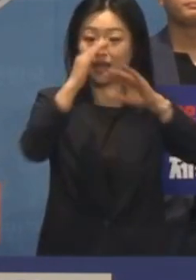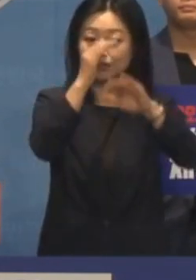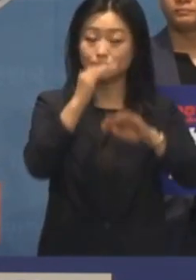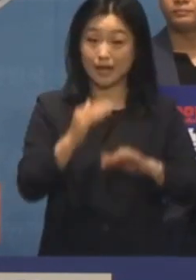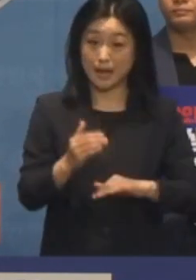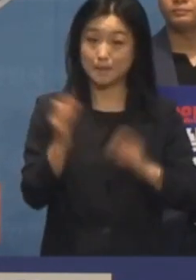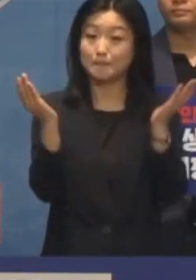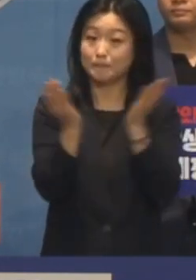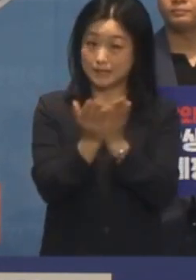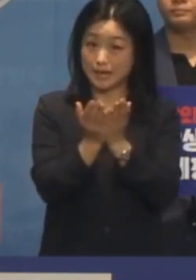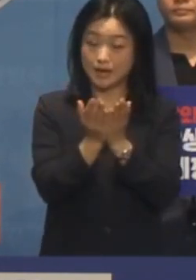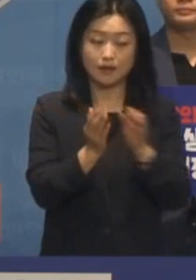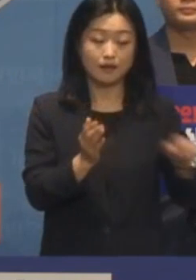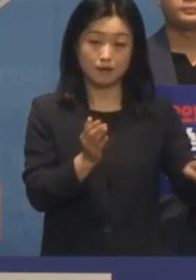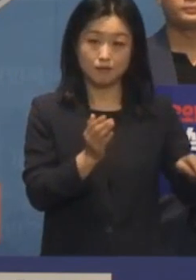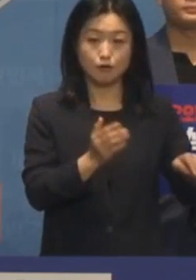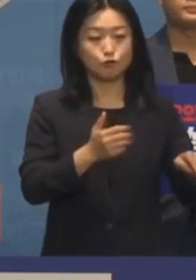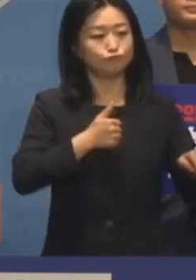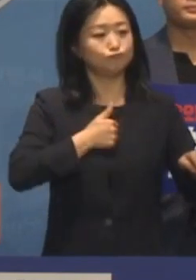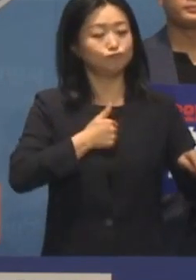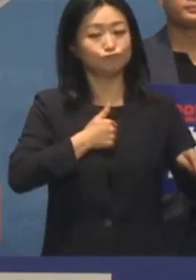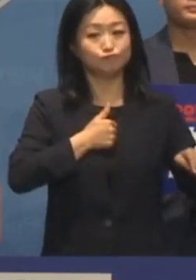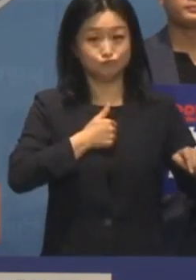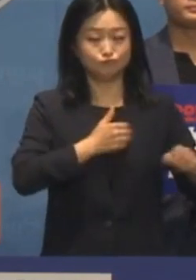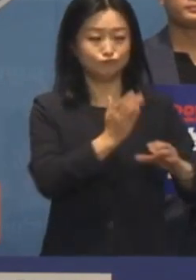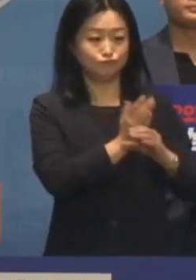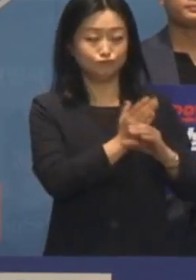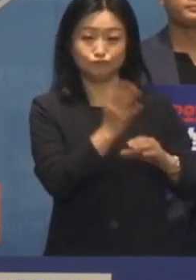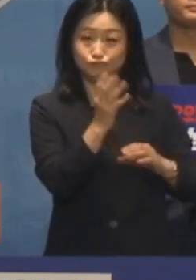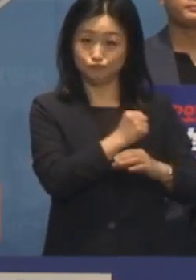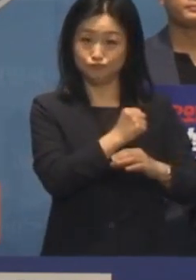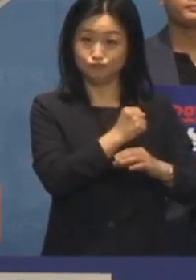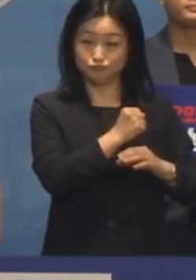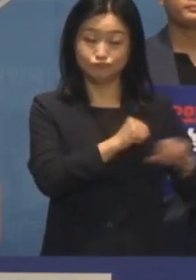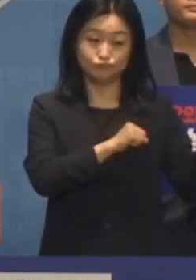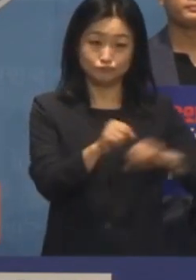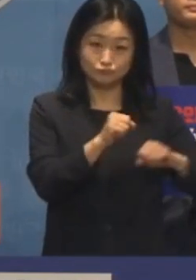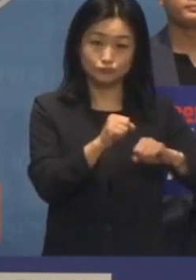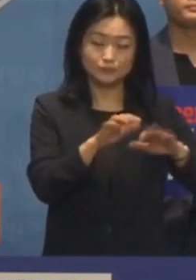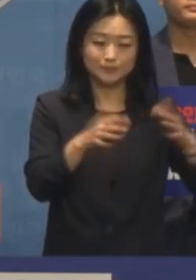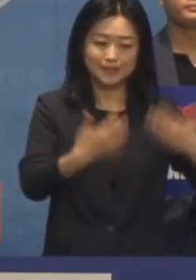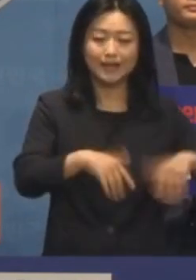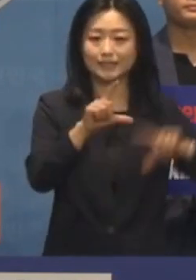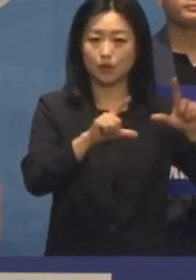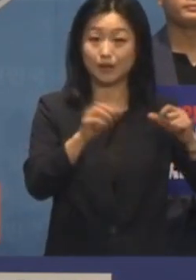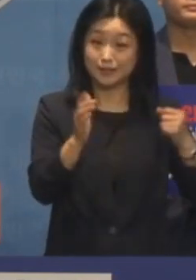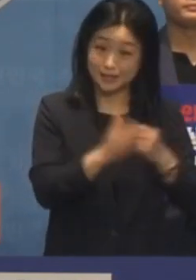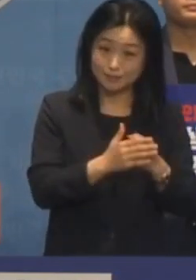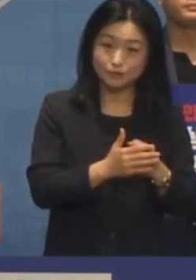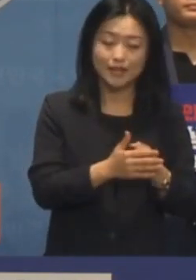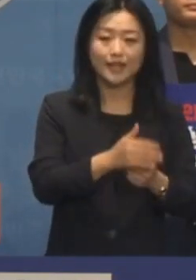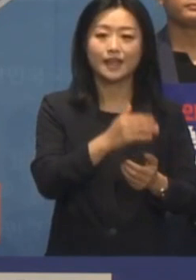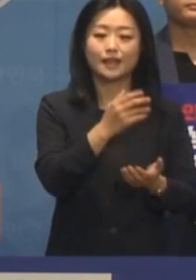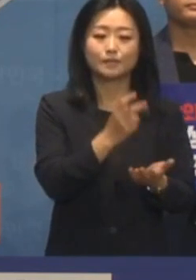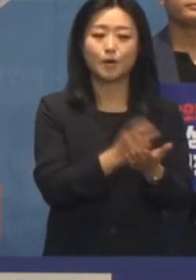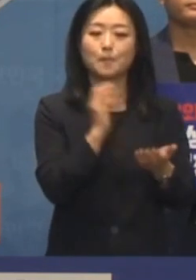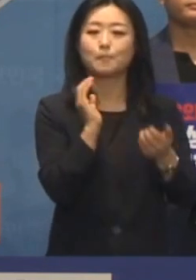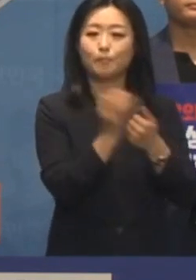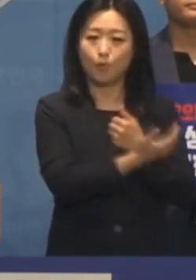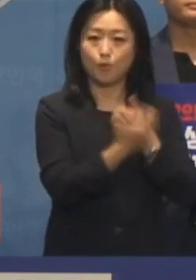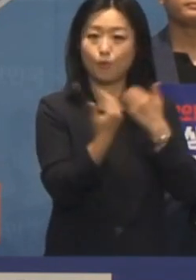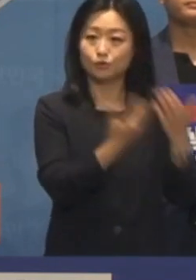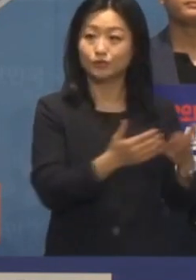학생들이 독립적인 주체로서의 대우를 보장받기 위해서 학생인권법이 반드시 제정되어야 한다. 제22대 국회에서는